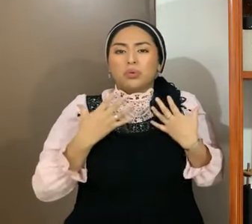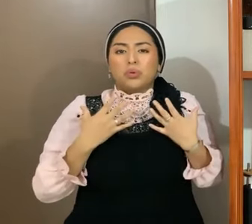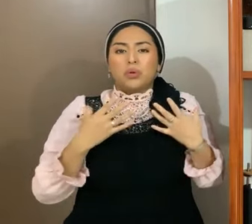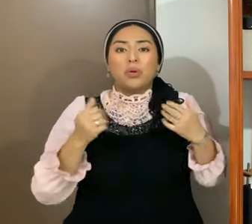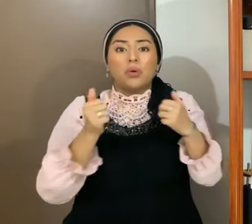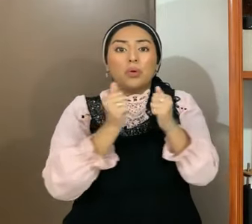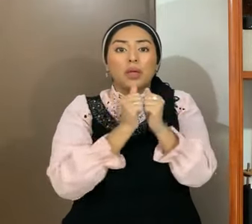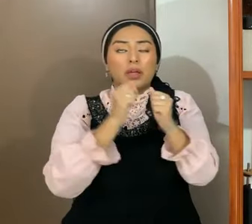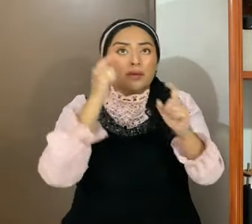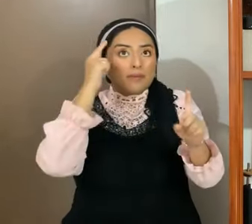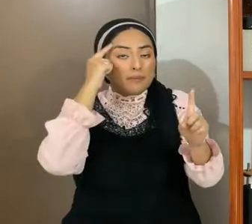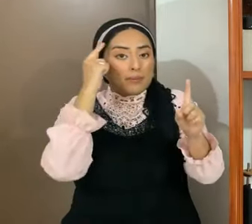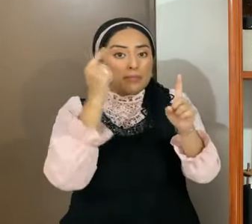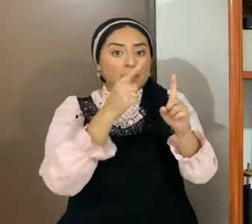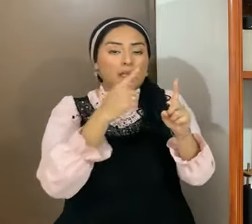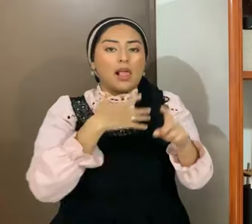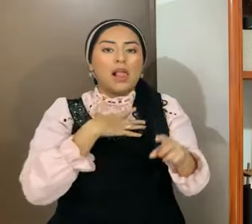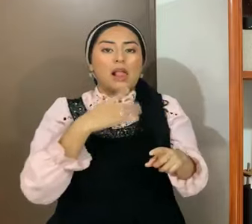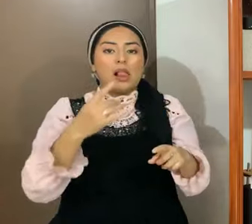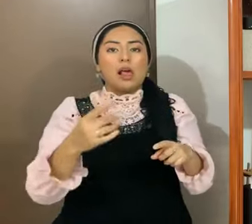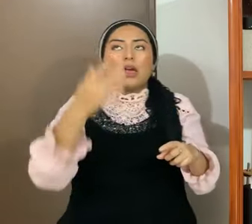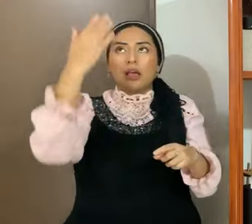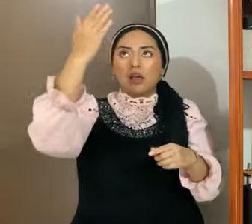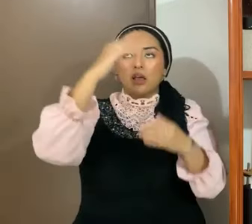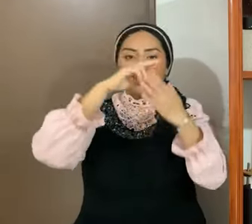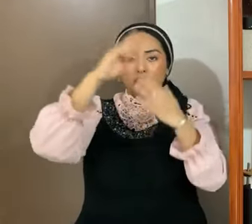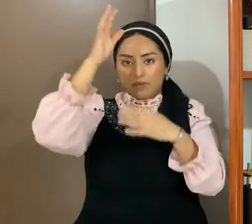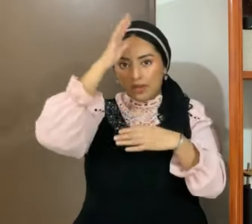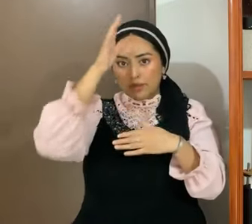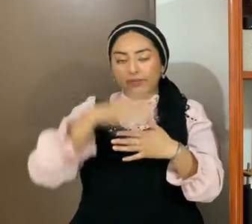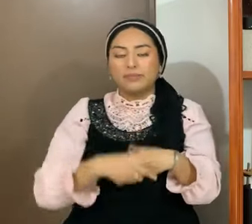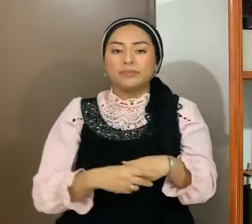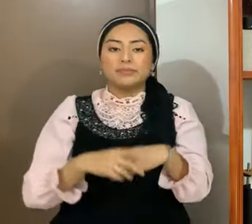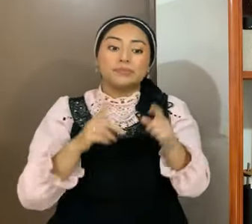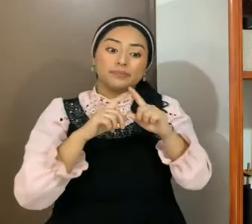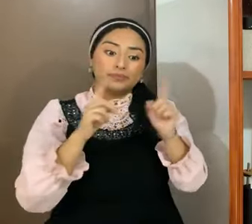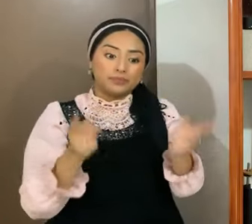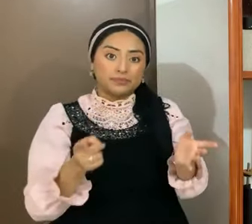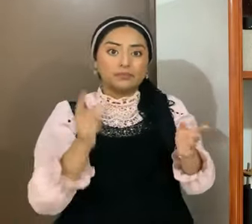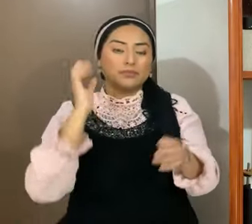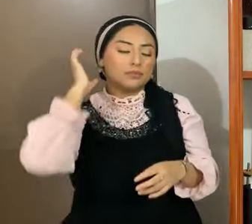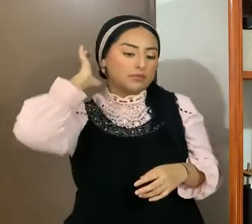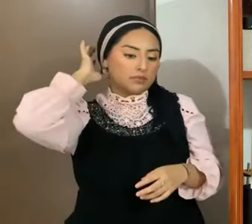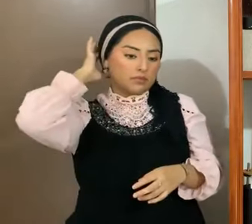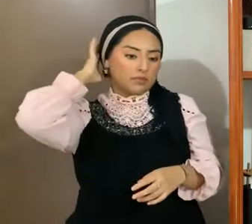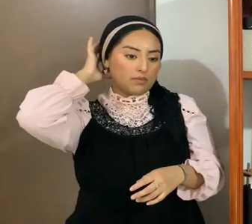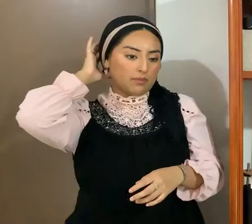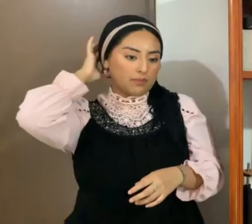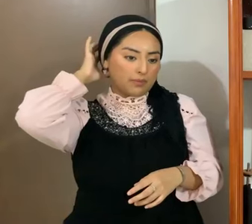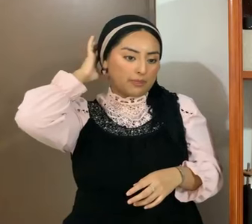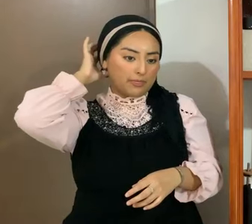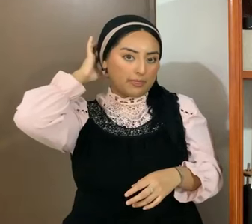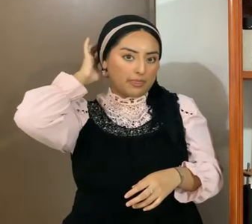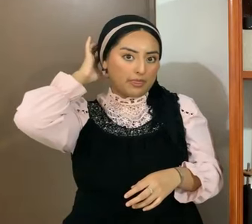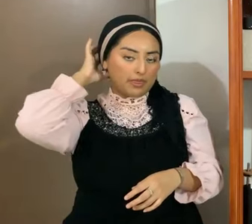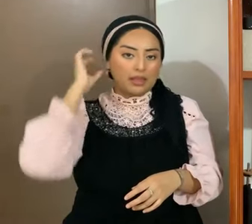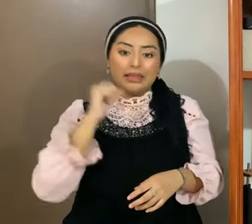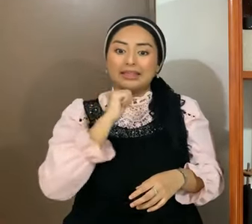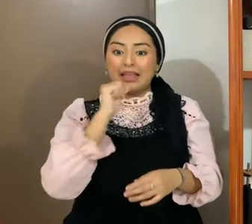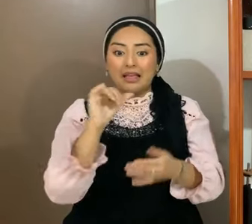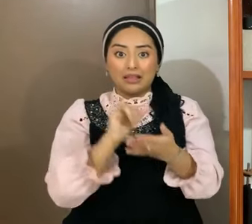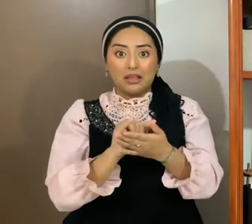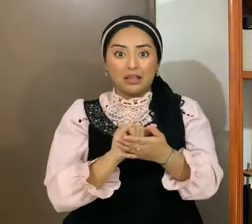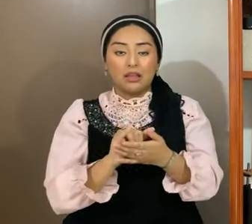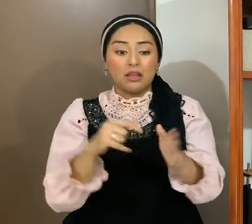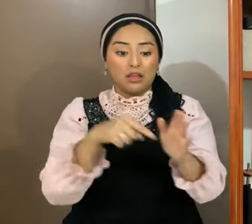con la finalidad de agradar al Creador. Sin embargo, no era así. Los